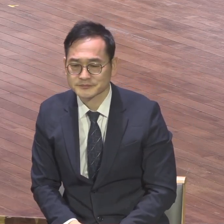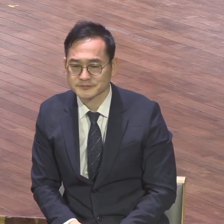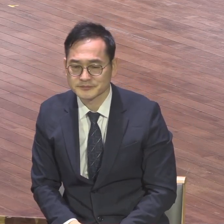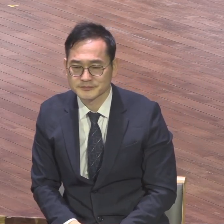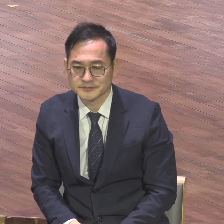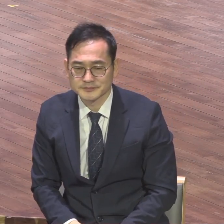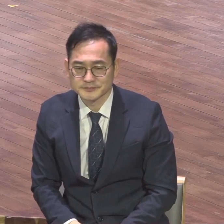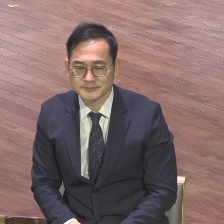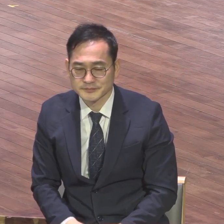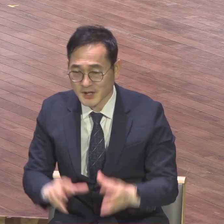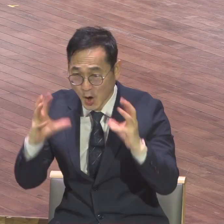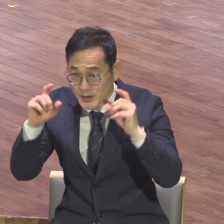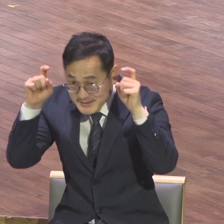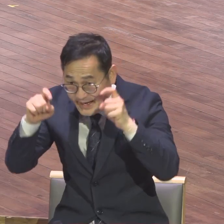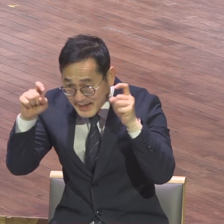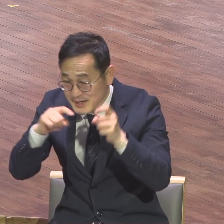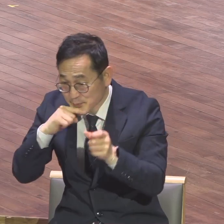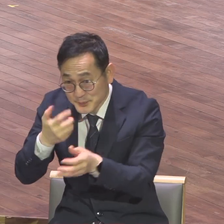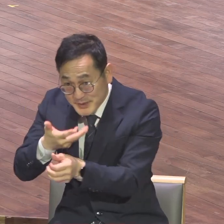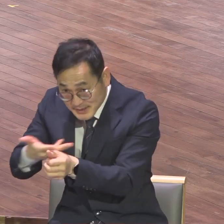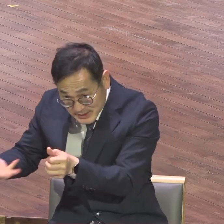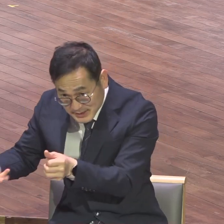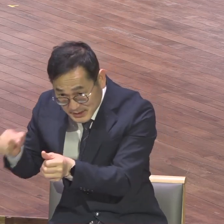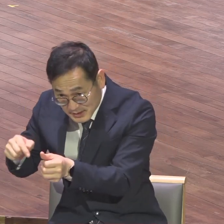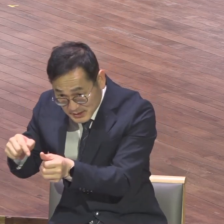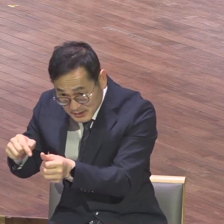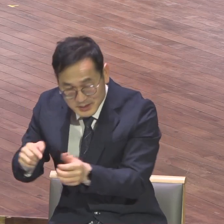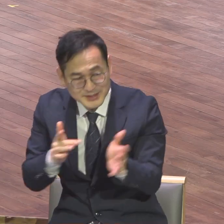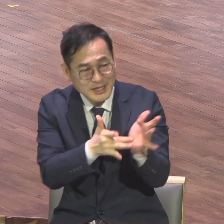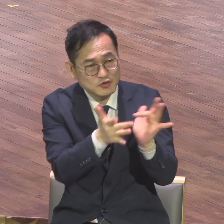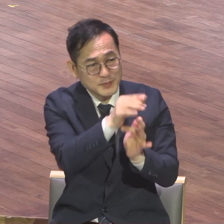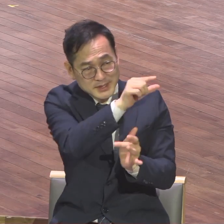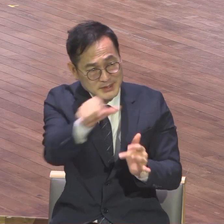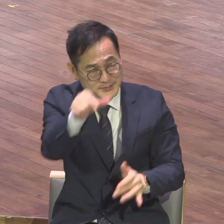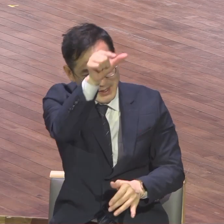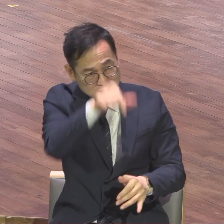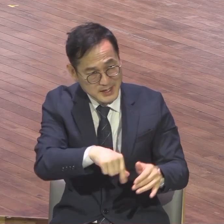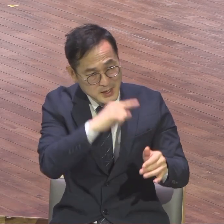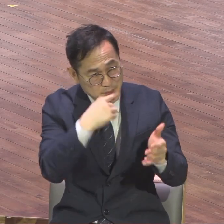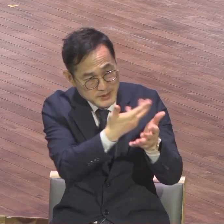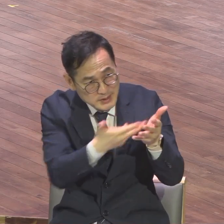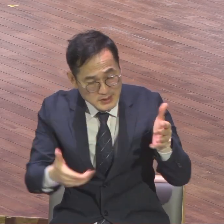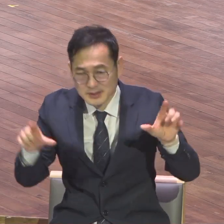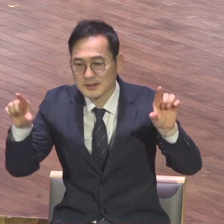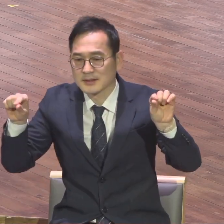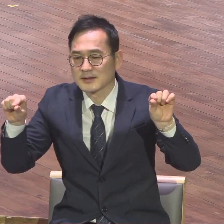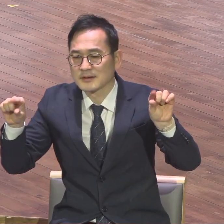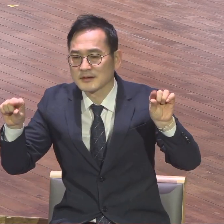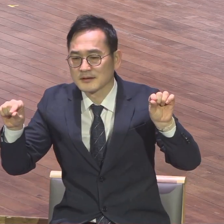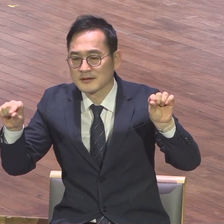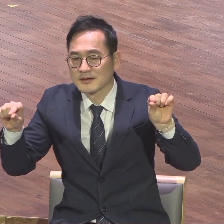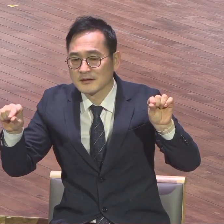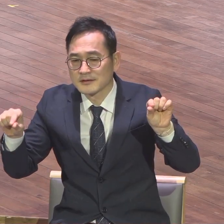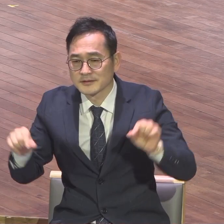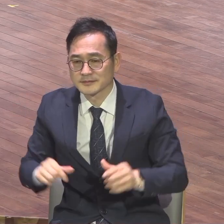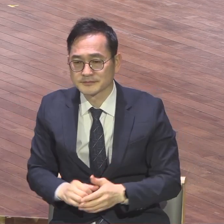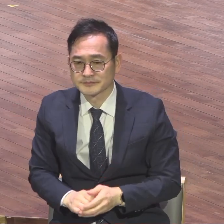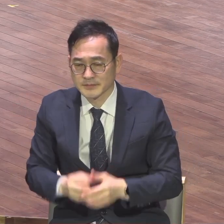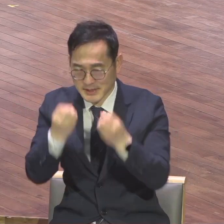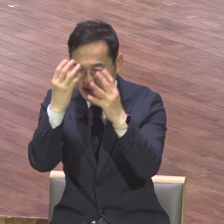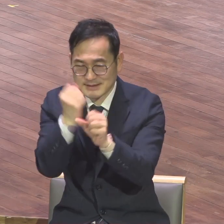들어있어요. 어린 양의 피는 예수 그리스도의 십자가 대속 사역을 상징하는데 창세기